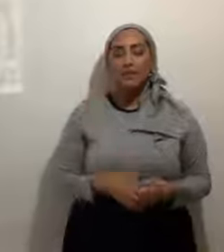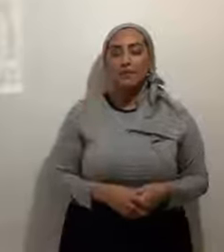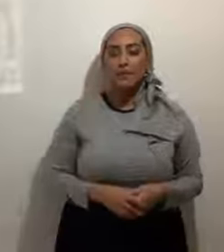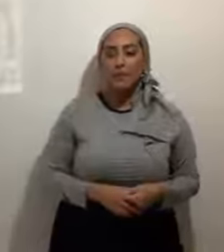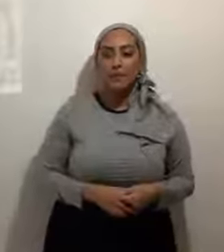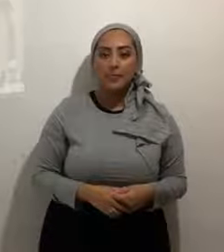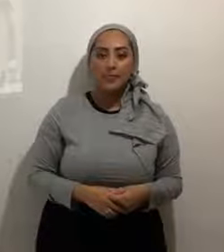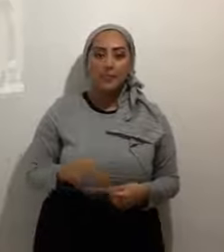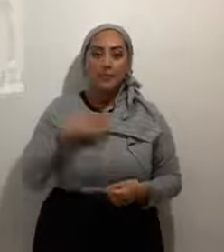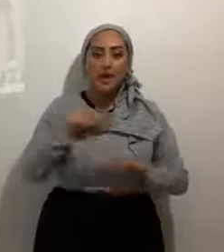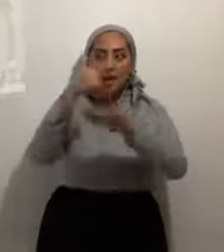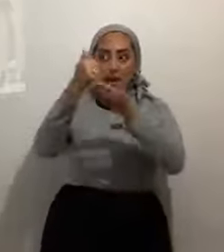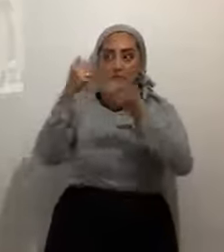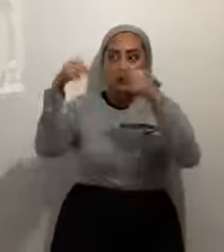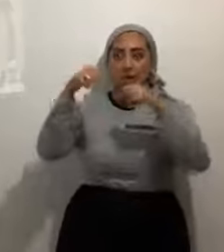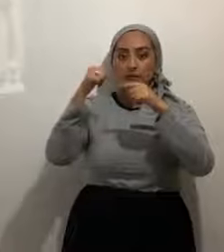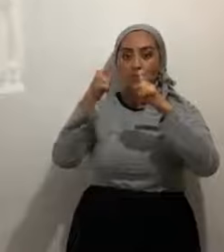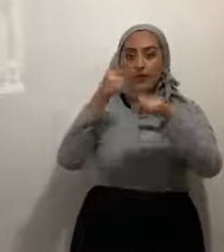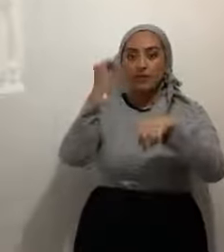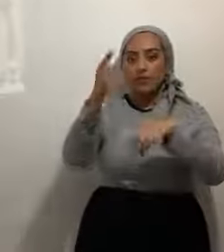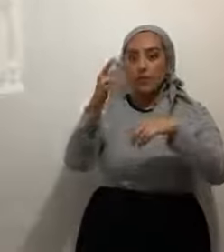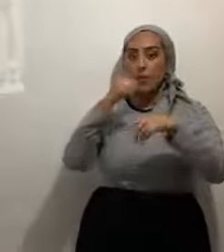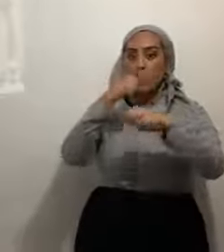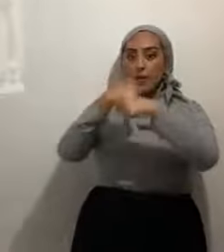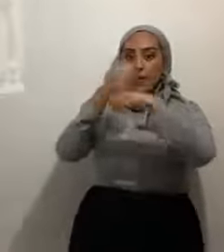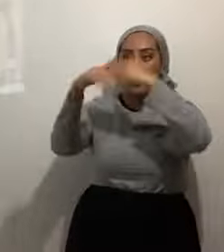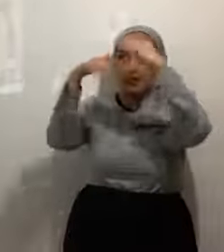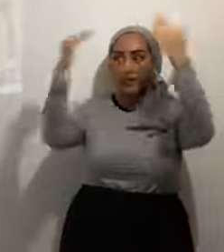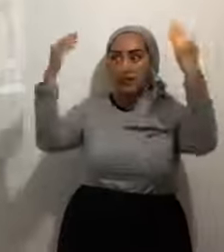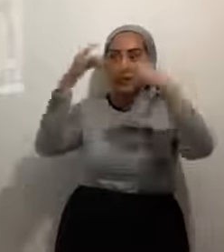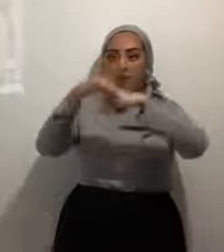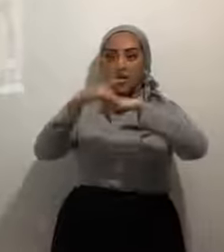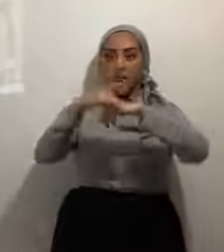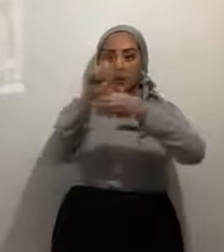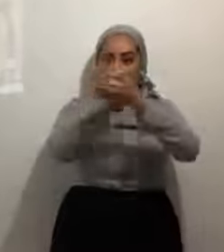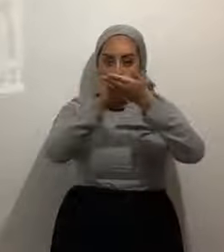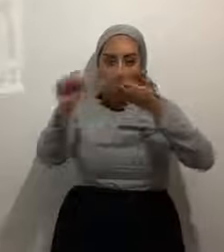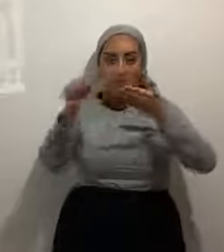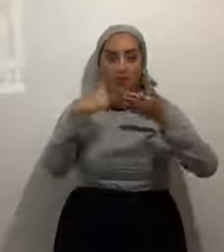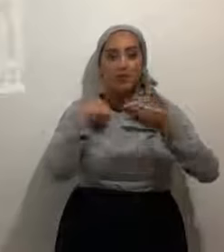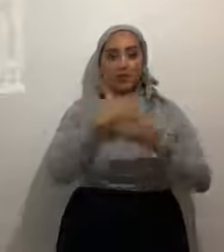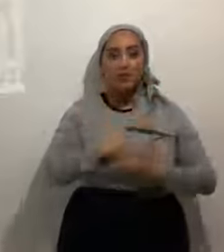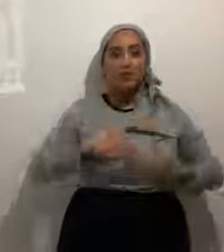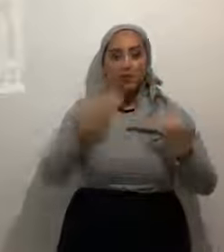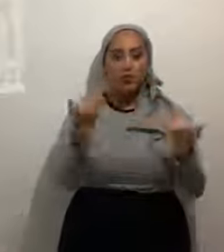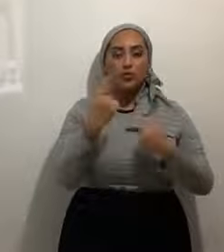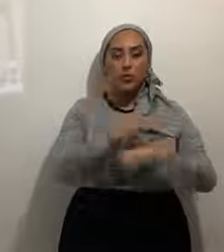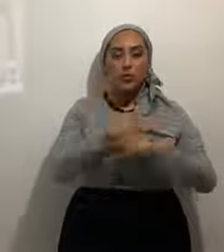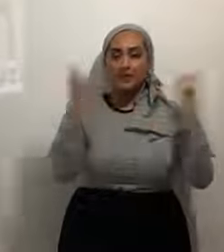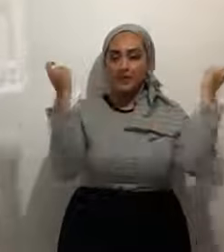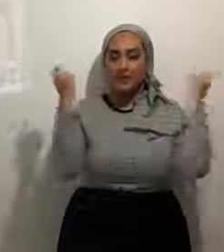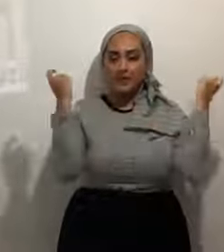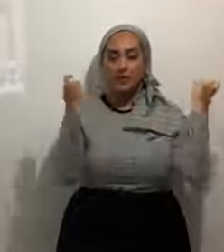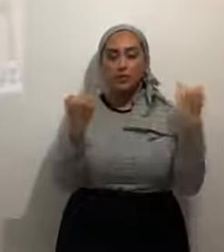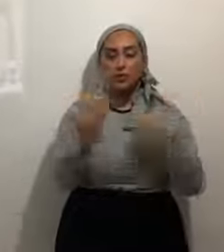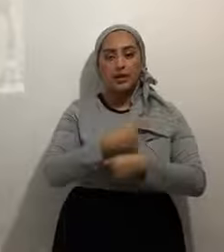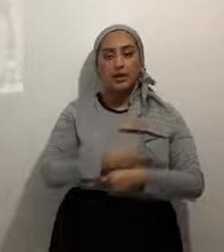Mi ayuda viene de Yahweh que hizo los cielos y la tierra. Subrayenlo, hermanos, porque vamos a gozarnos el día de hoy. Es una fiesta el día de hoy.